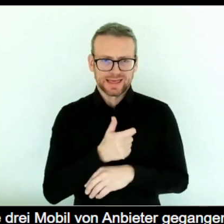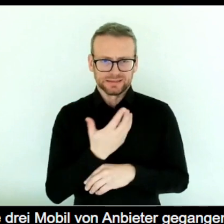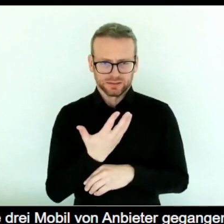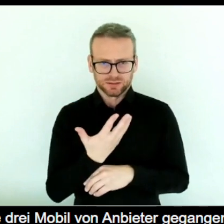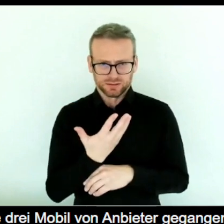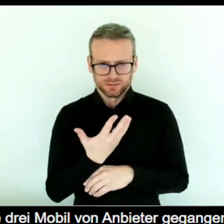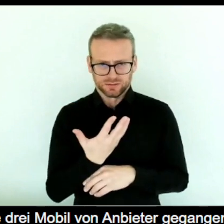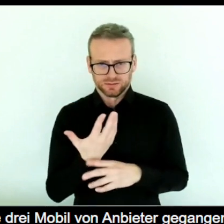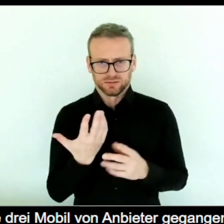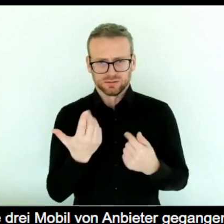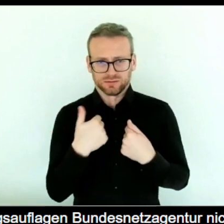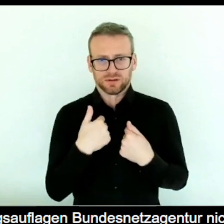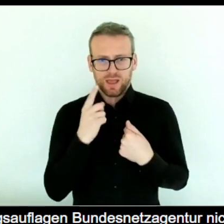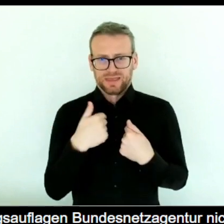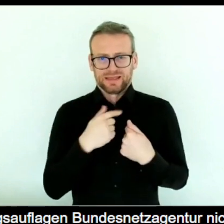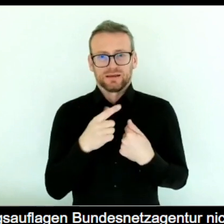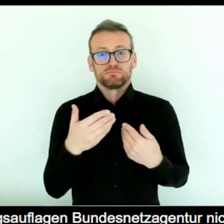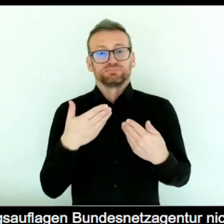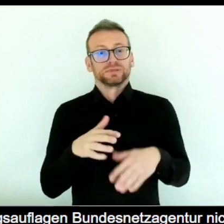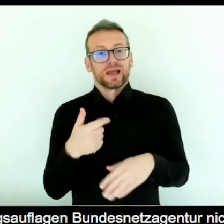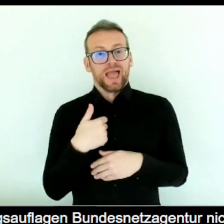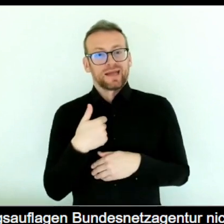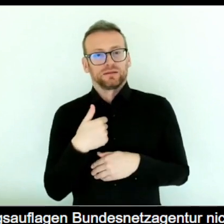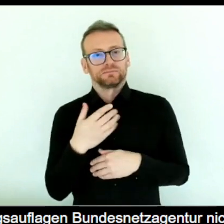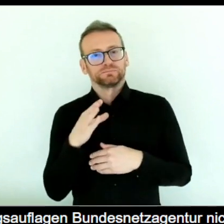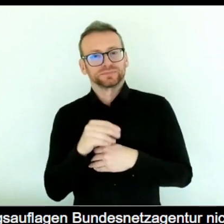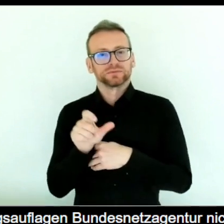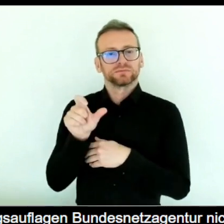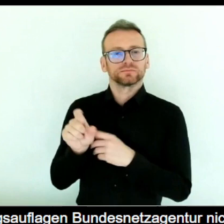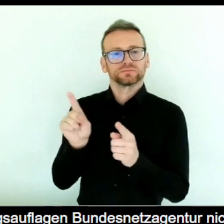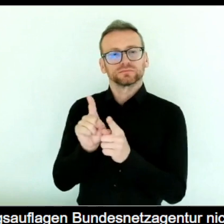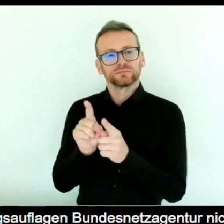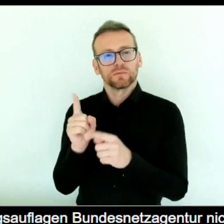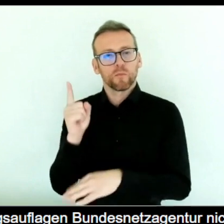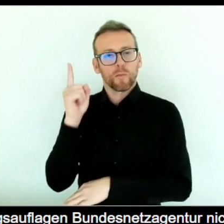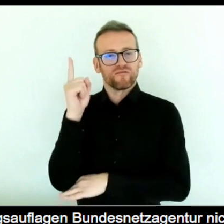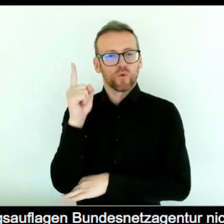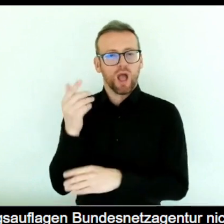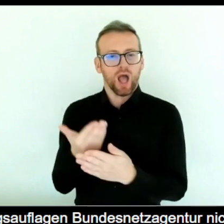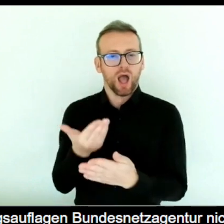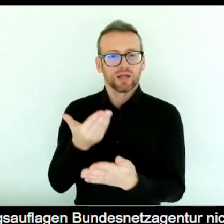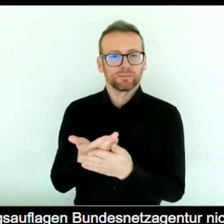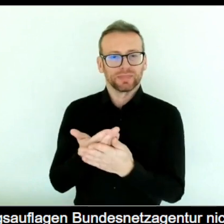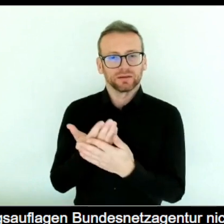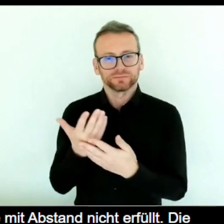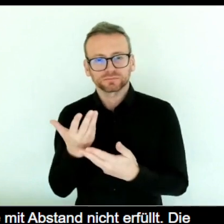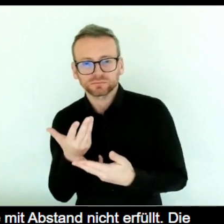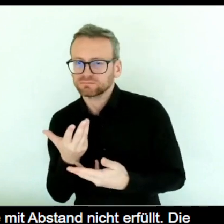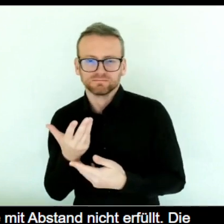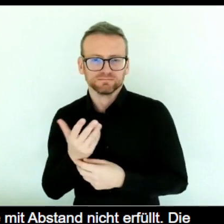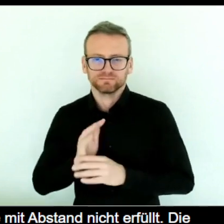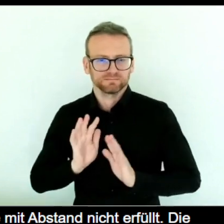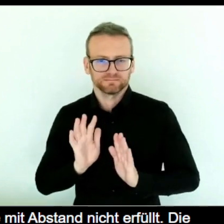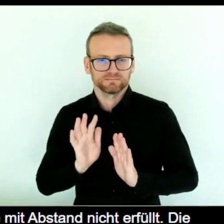Gespräche ab. Und parallel würde behauptet, wir hätten die 100-Prozent-Abdeckung erreicht. Das ist nicht der Fall. Hier muss die